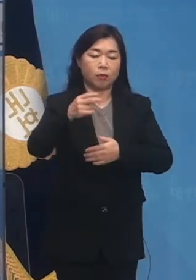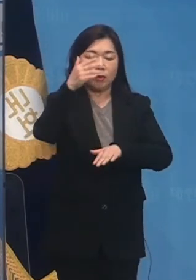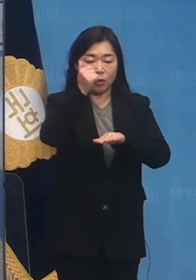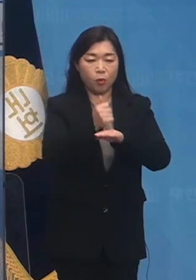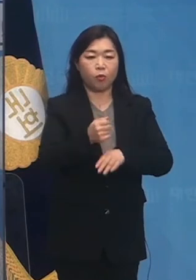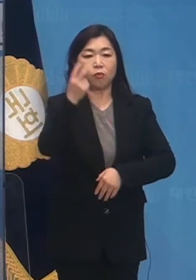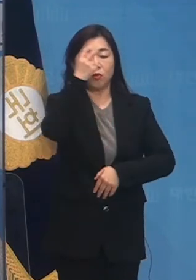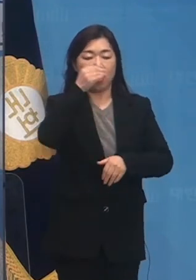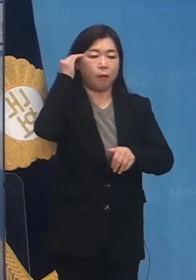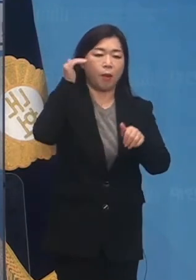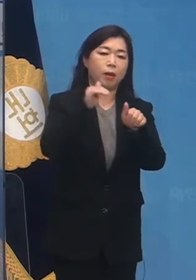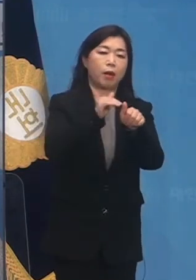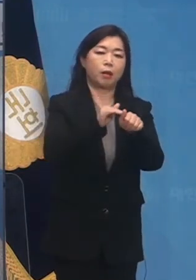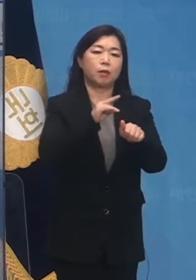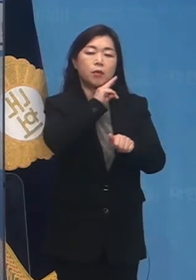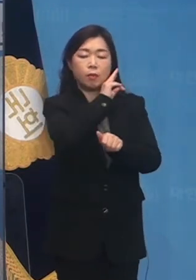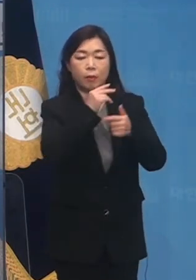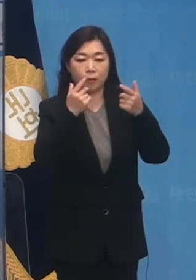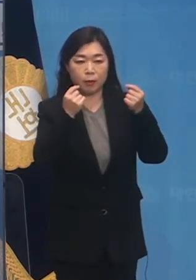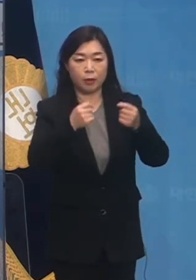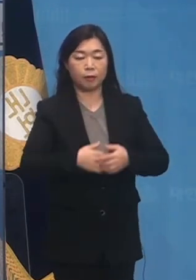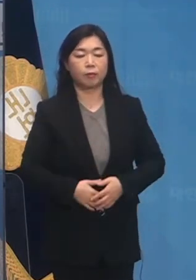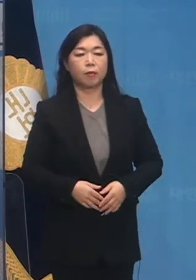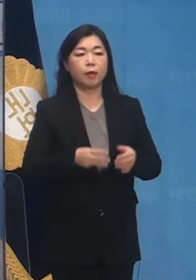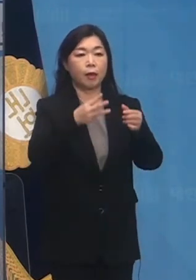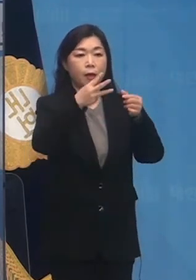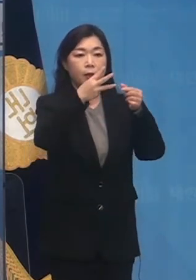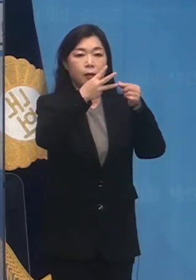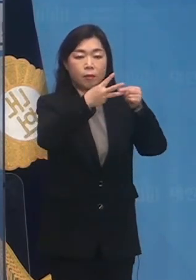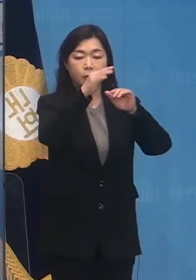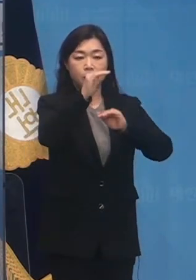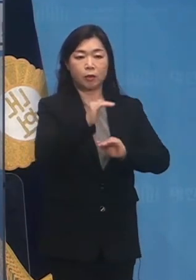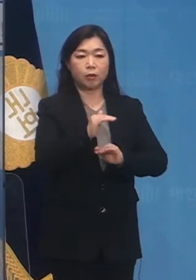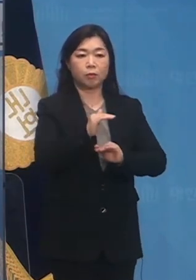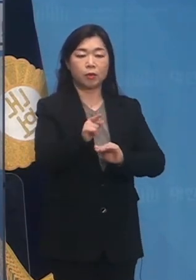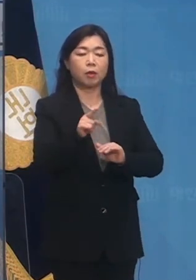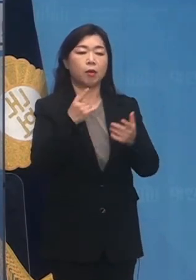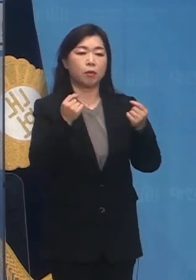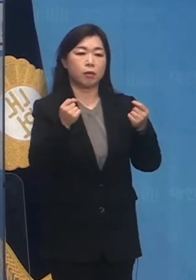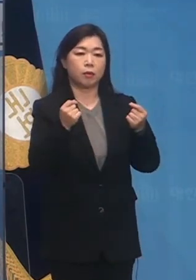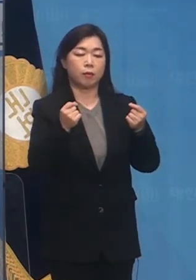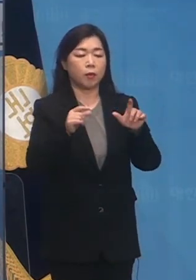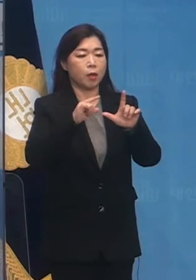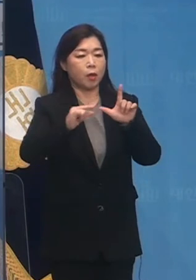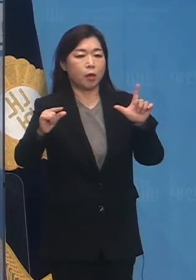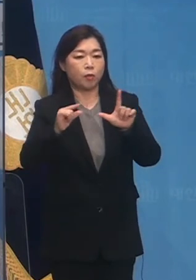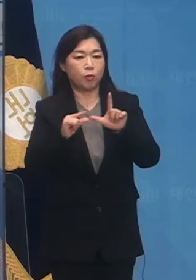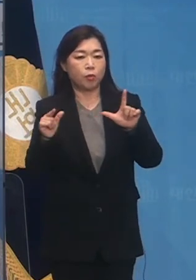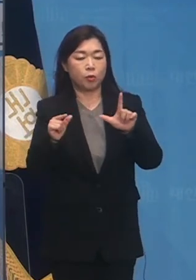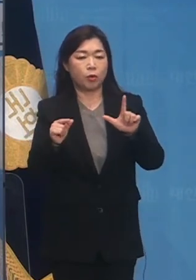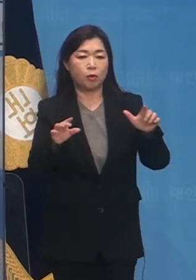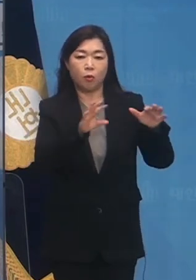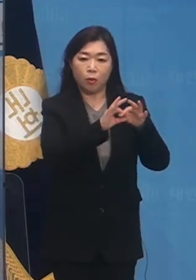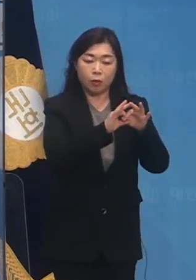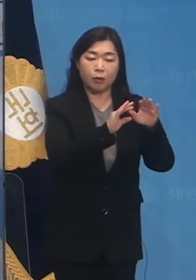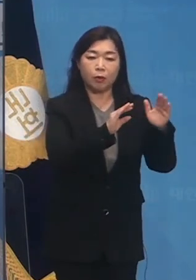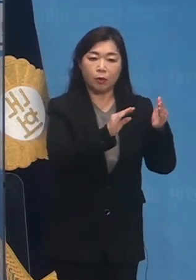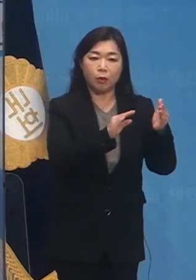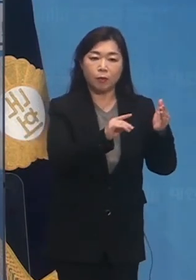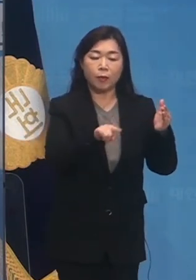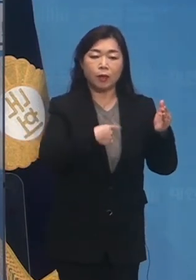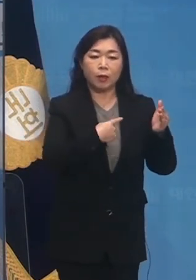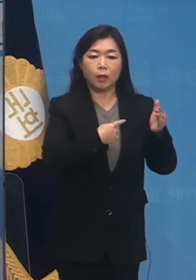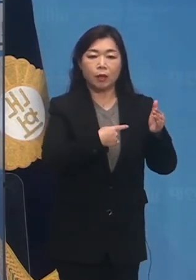방해한 것이라는 혐의가 짙습니다. 세 번째로 이렇게 해서 일부 소속으로